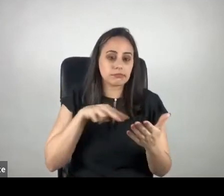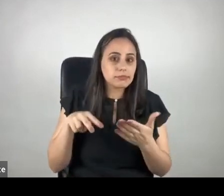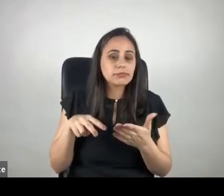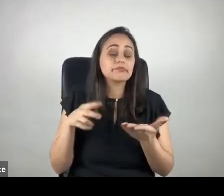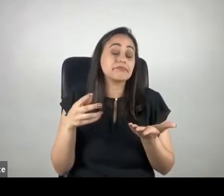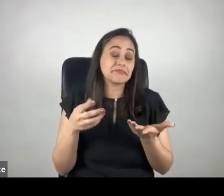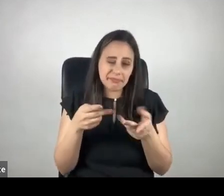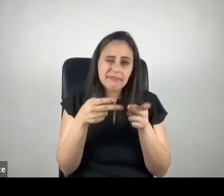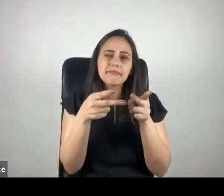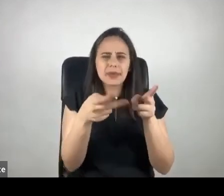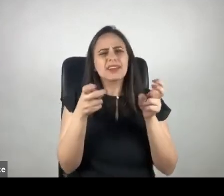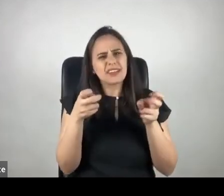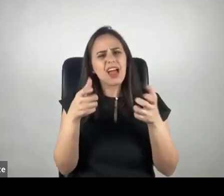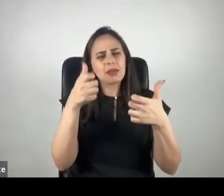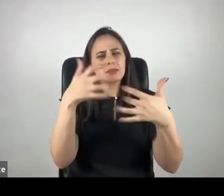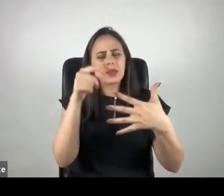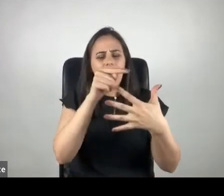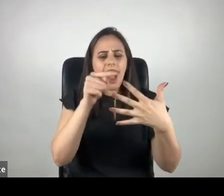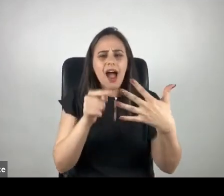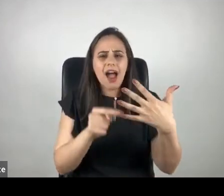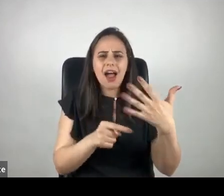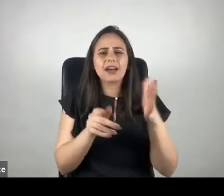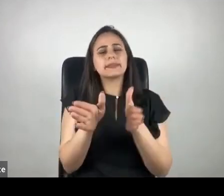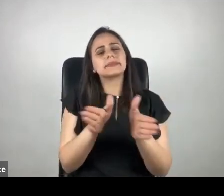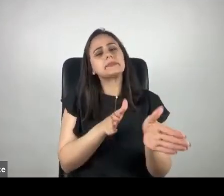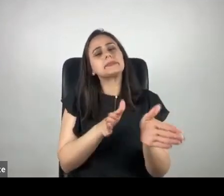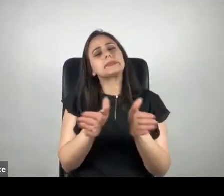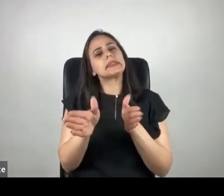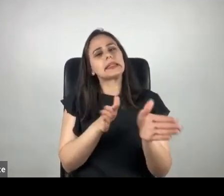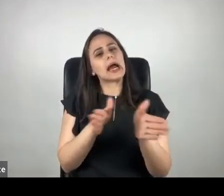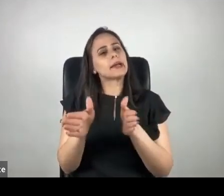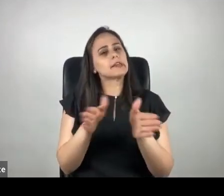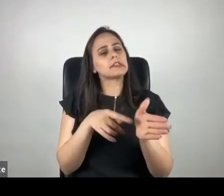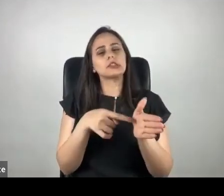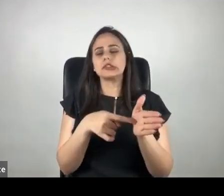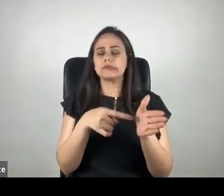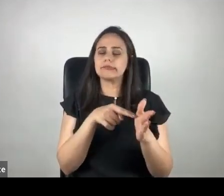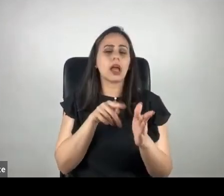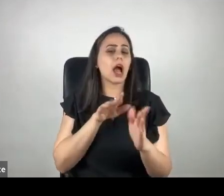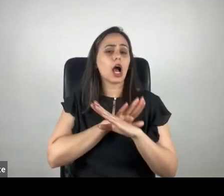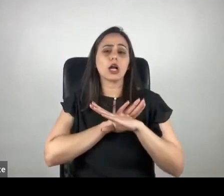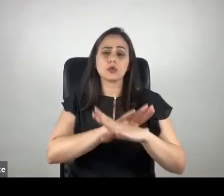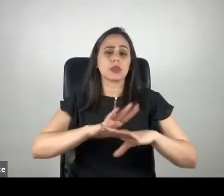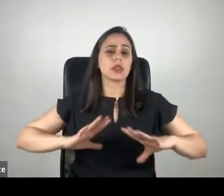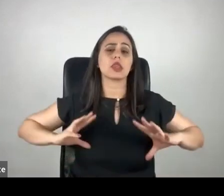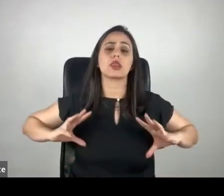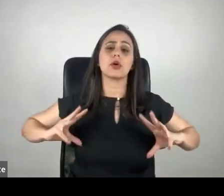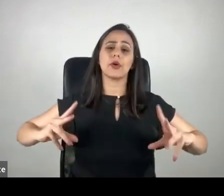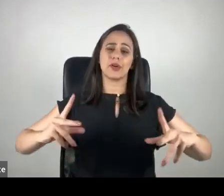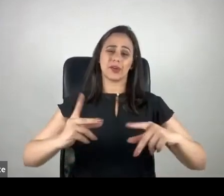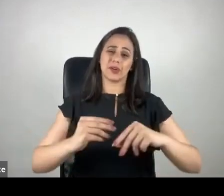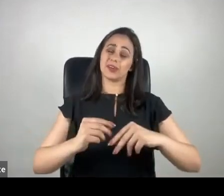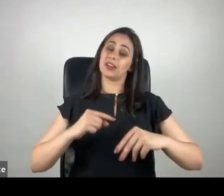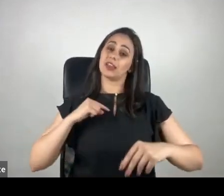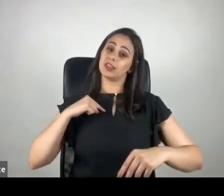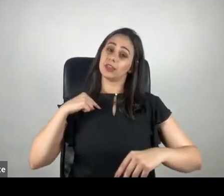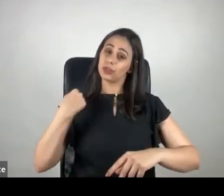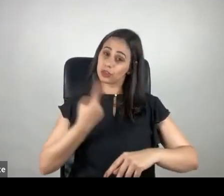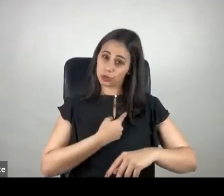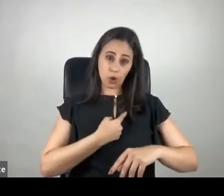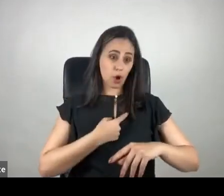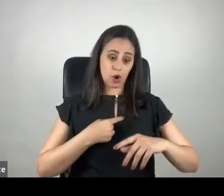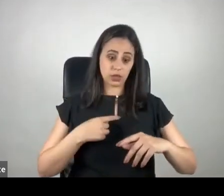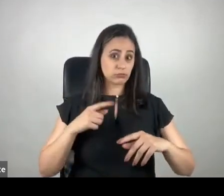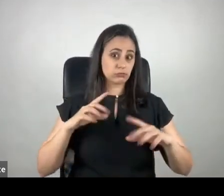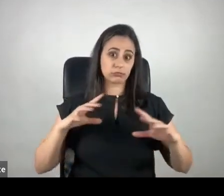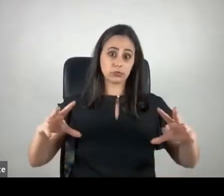olha como a ferramenta de acessibilidade é para todos. E, querendo ou não, todos nós somos deficientes.